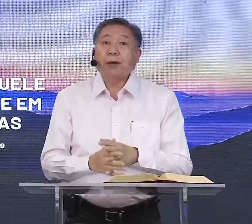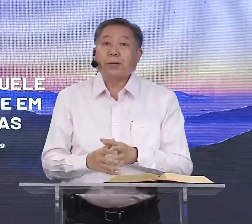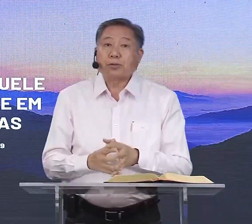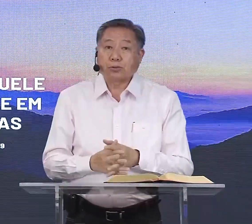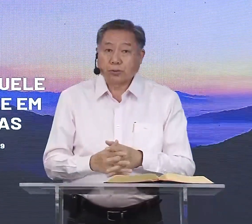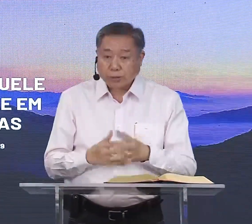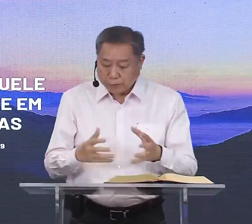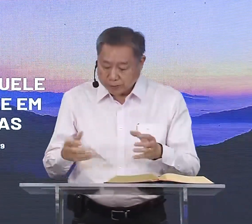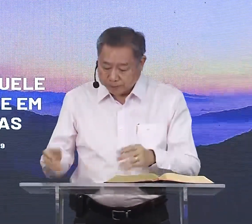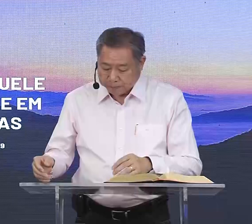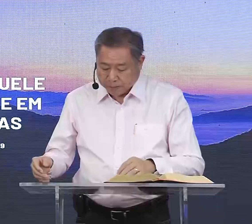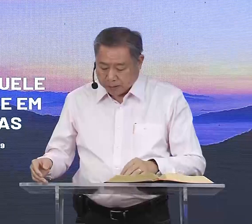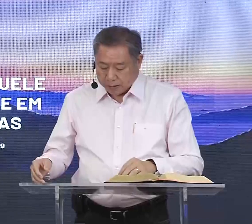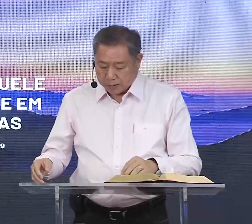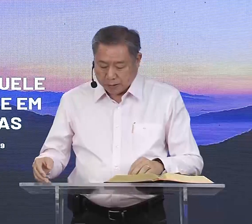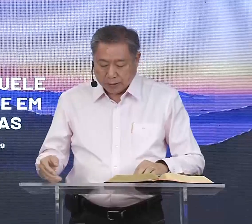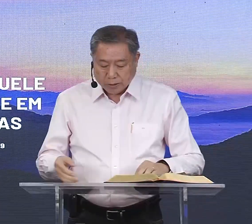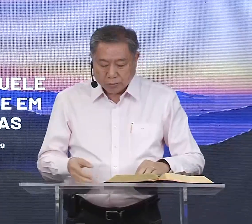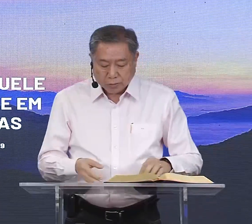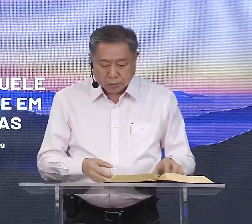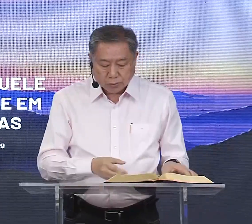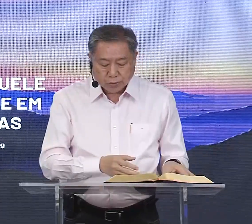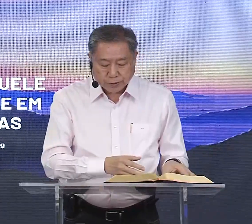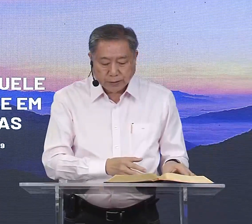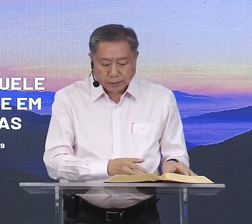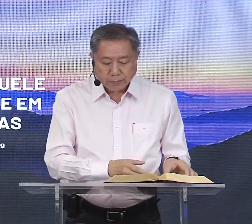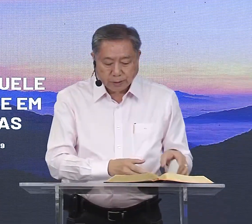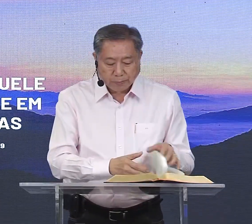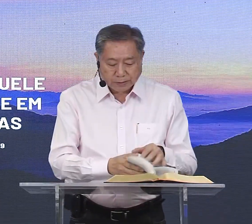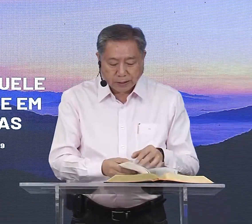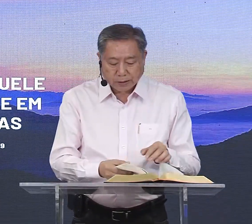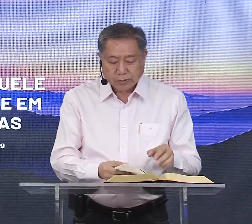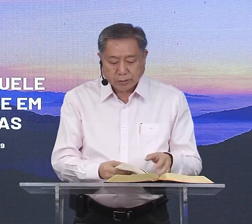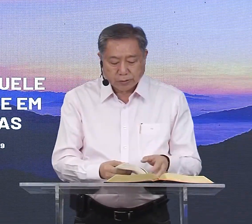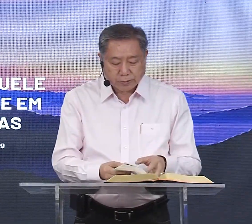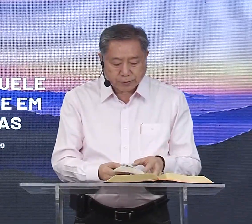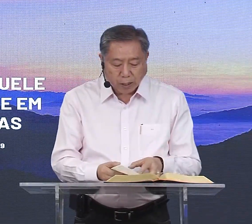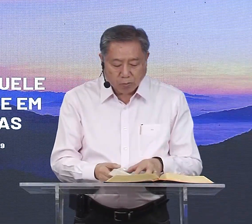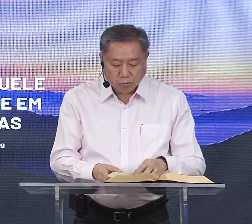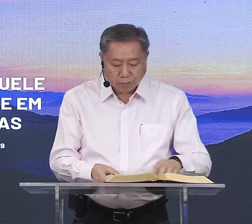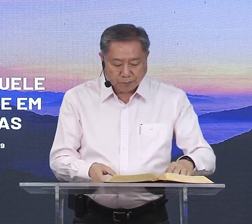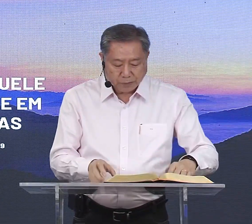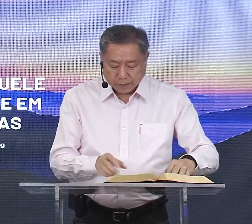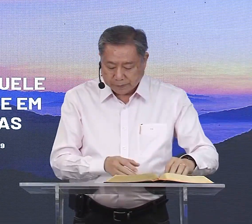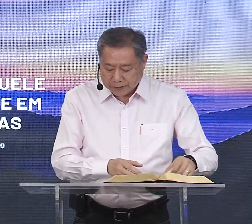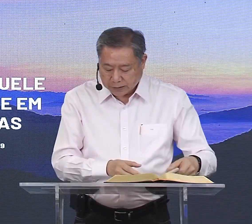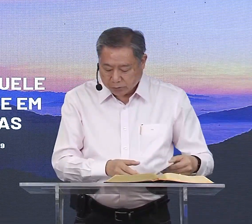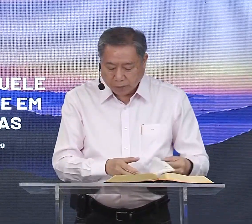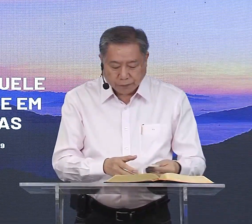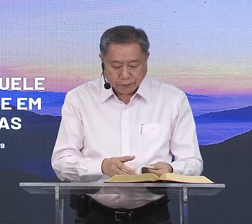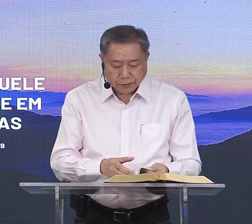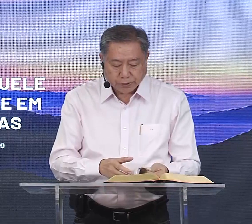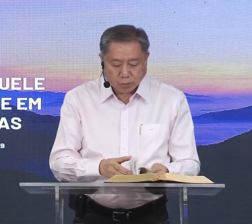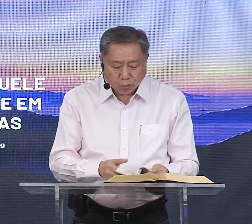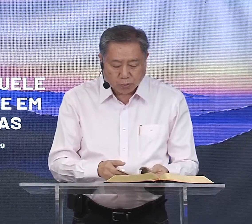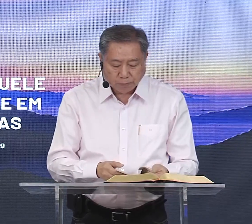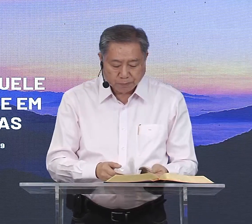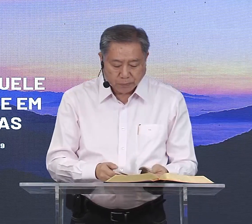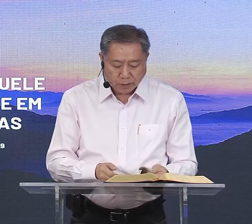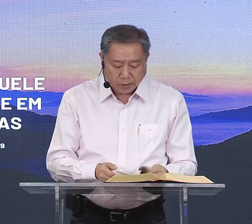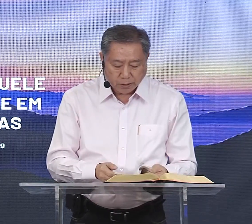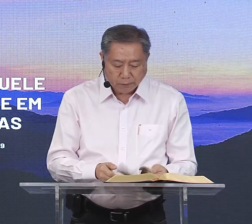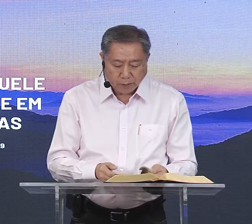nosso firmamento. Todavia, eu usei na semana passada Salmo 19, versículo